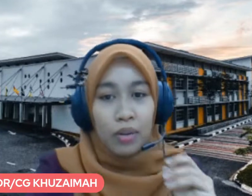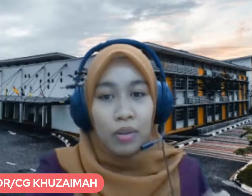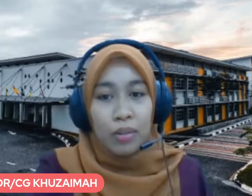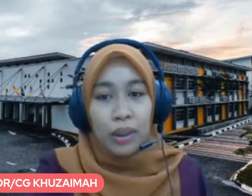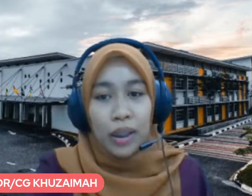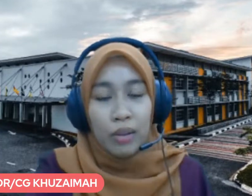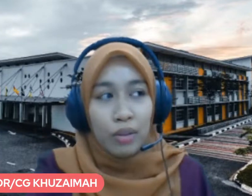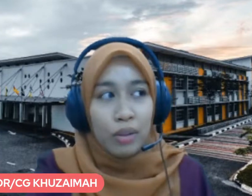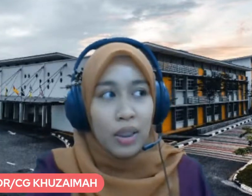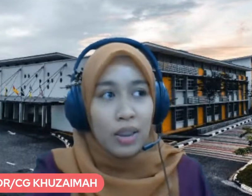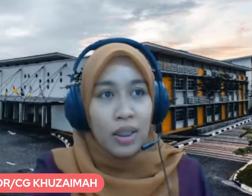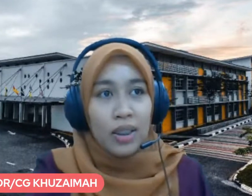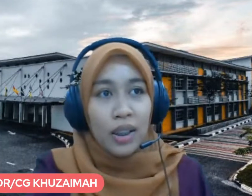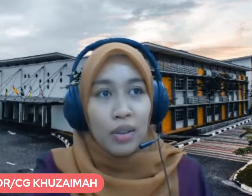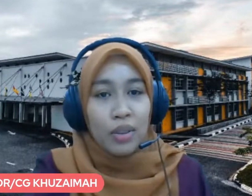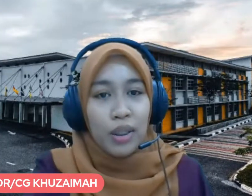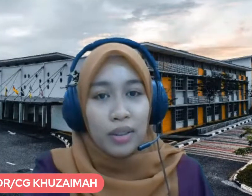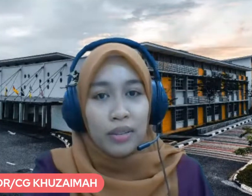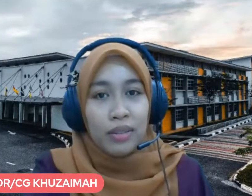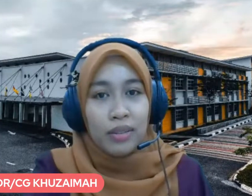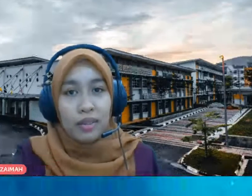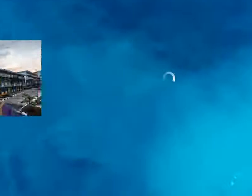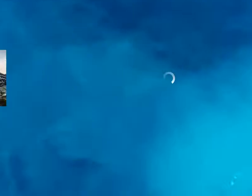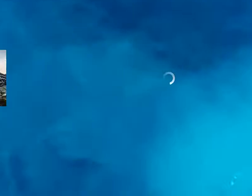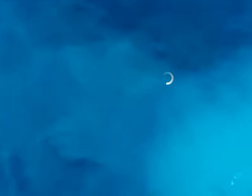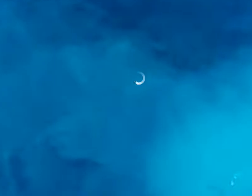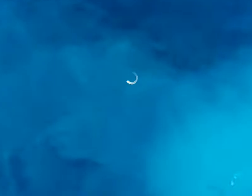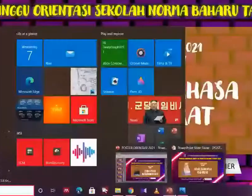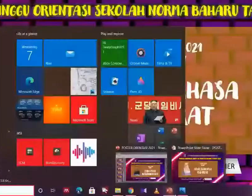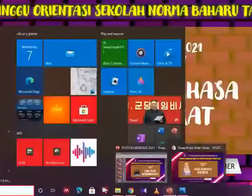Plaza menunggu sebentar untuk sesi seterusnya